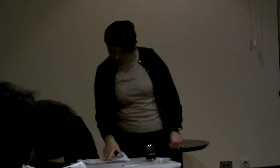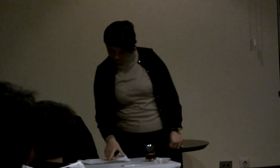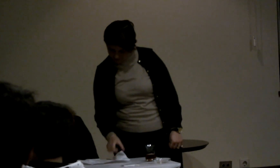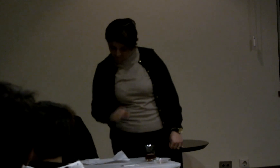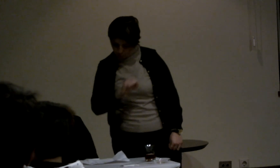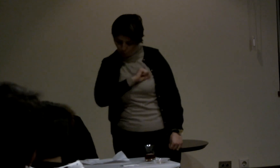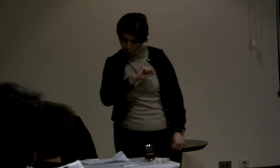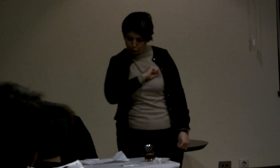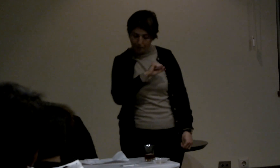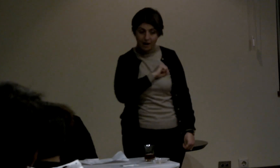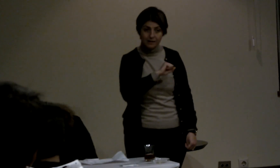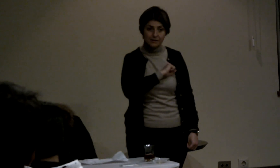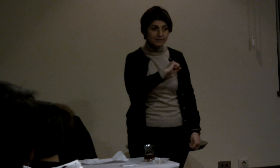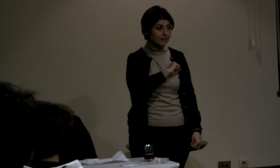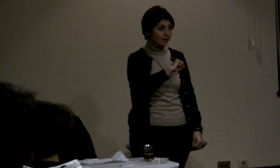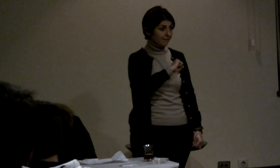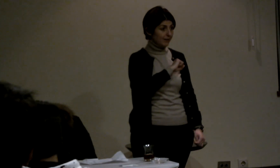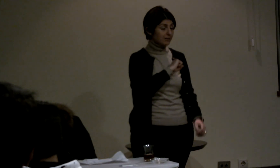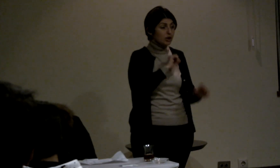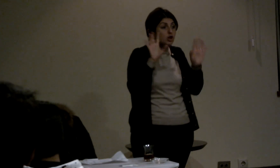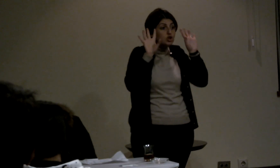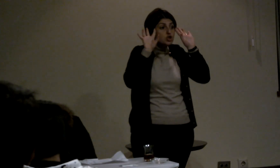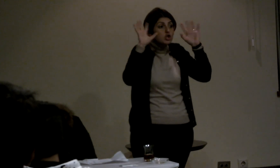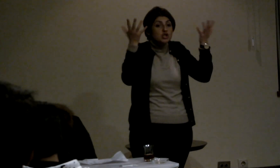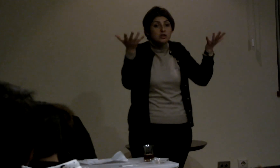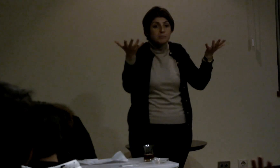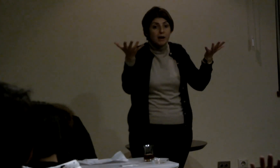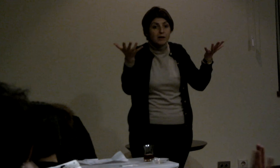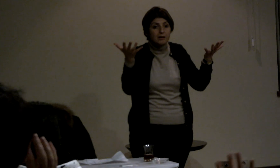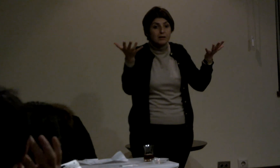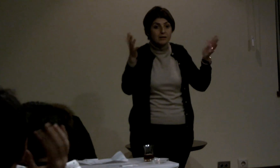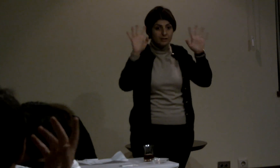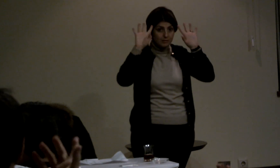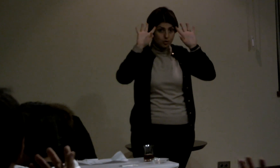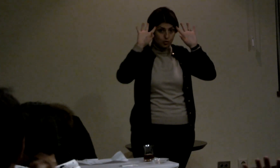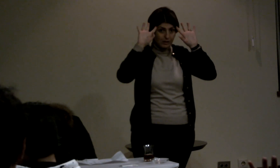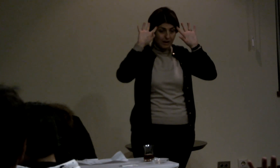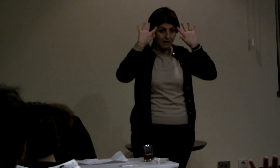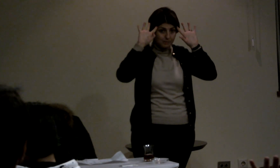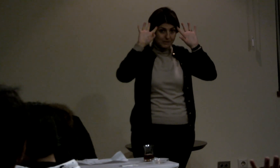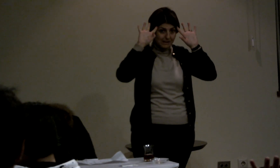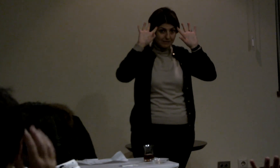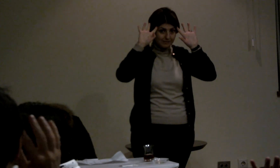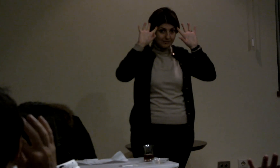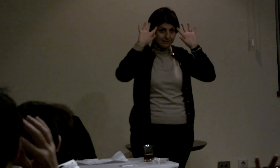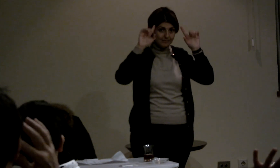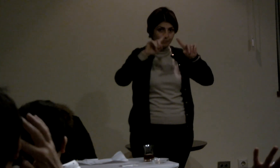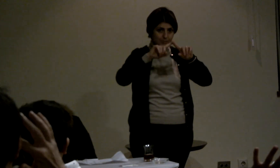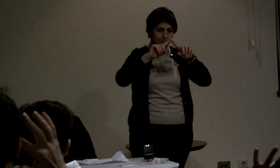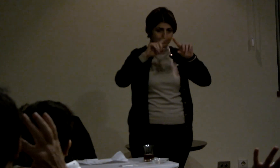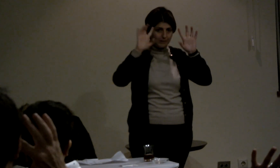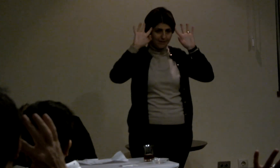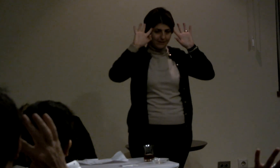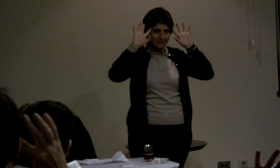ne var, korkmak, evet, şaşırmak, şurada alnımıza. Evet,